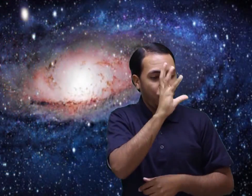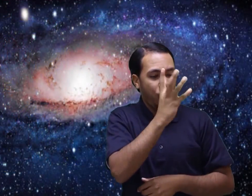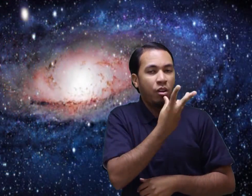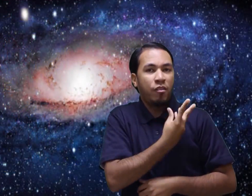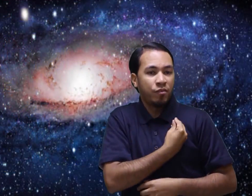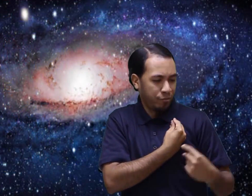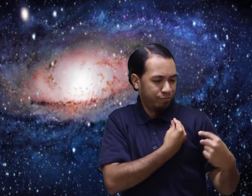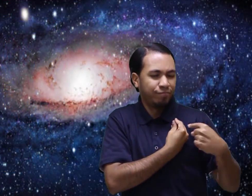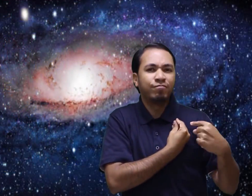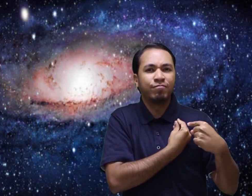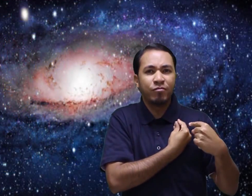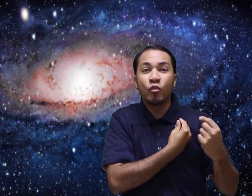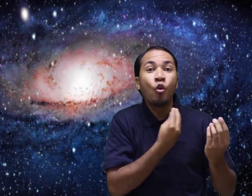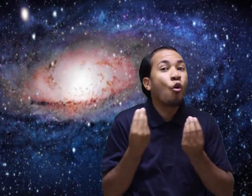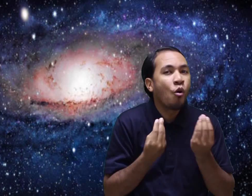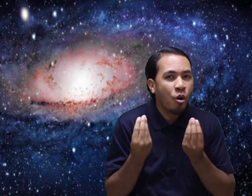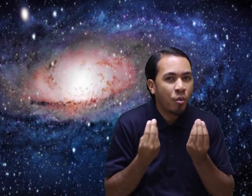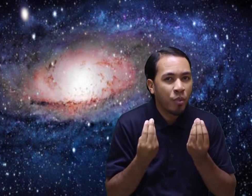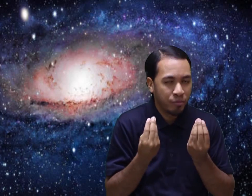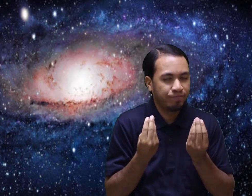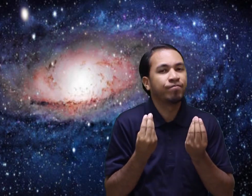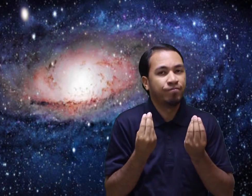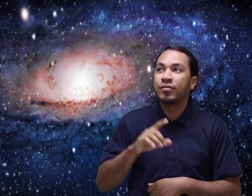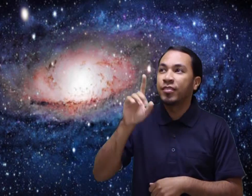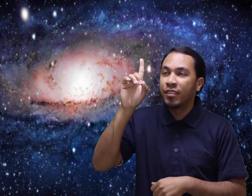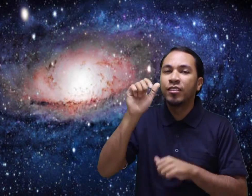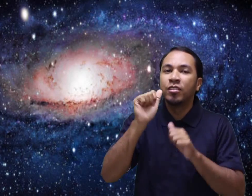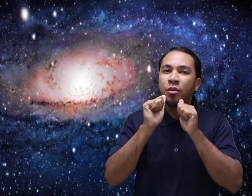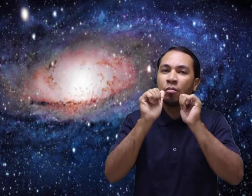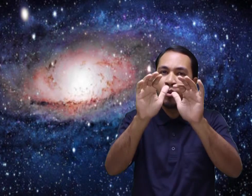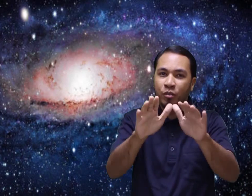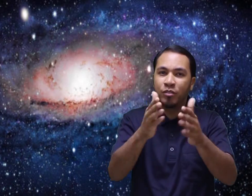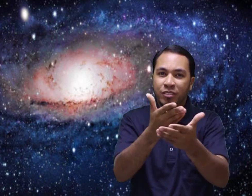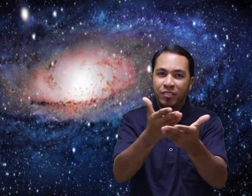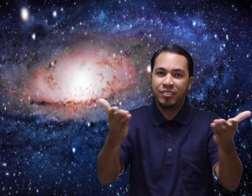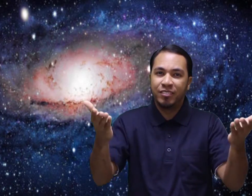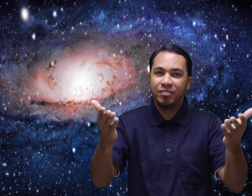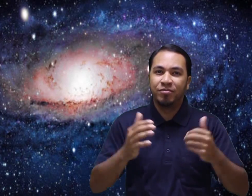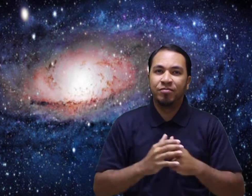sobre a vida espiritual. Deus abençoe você.